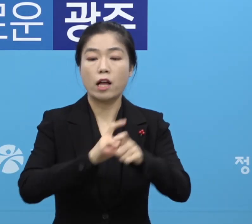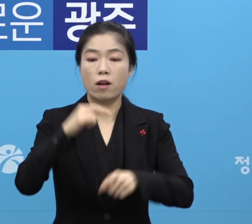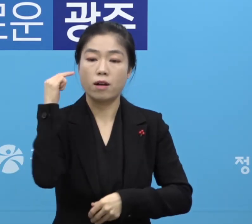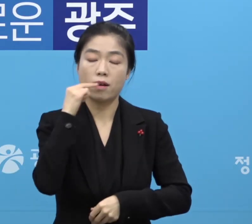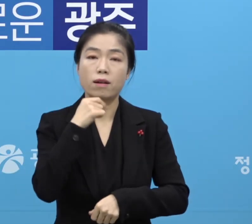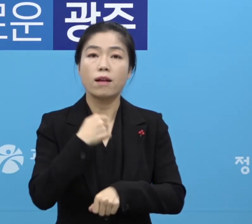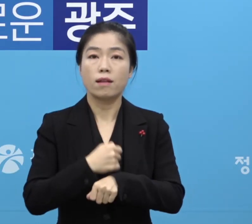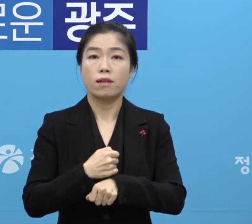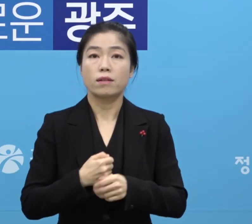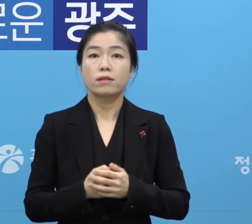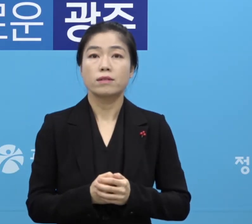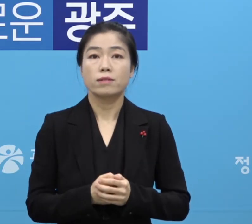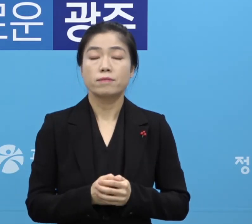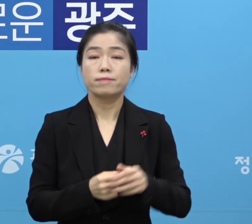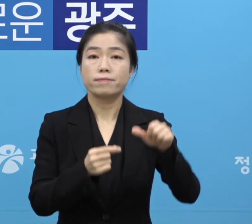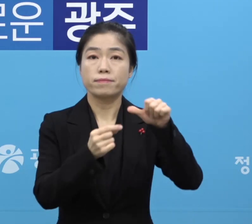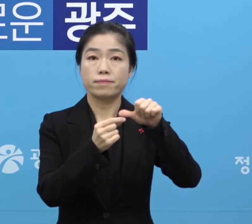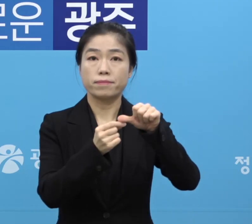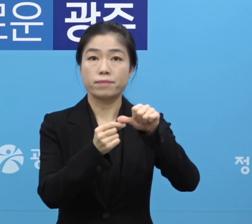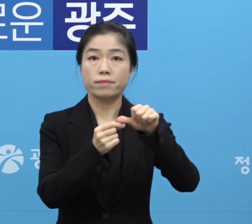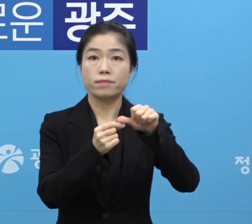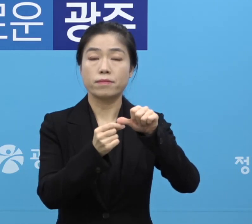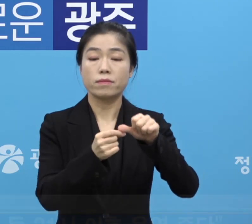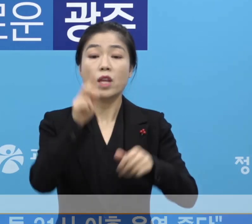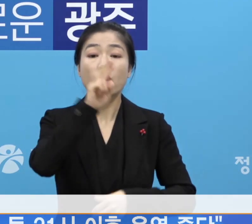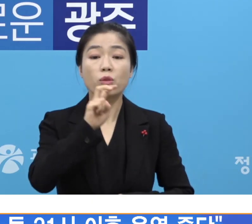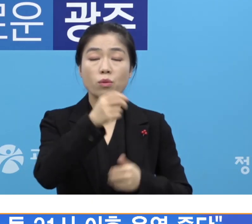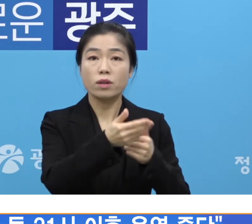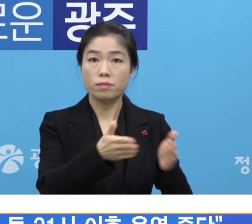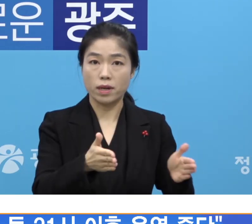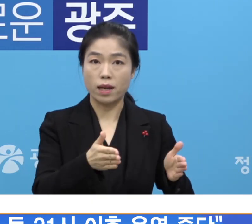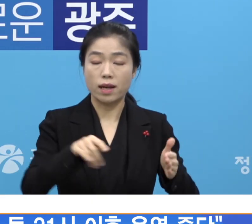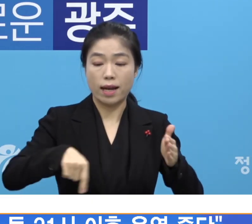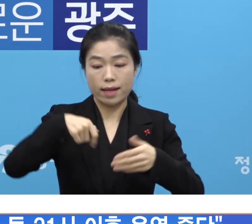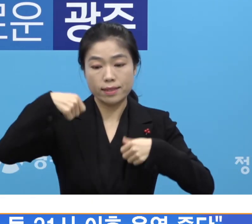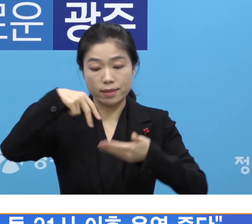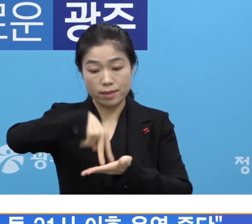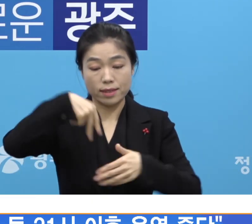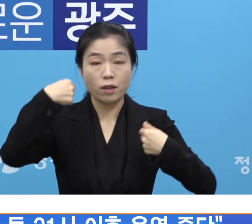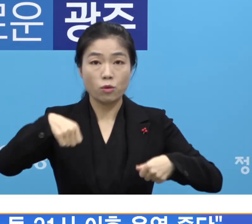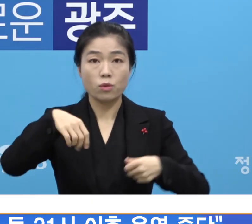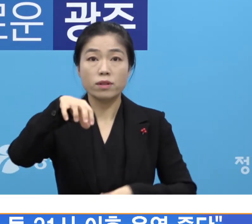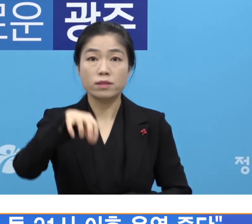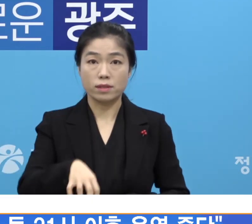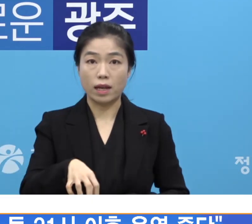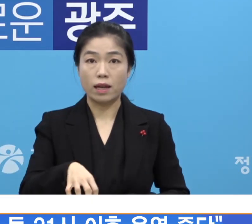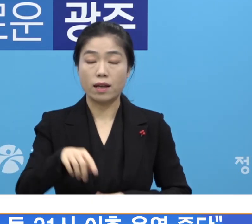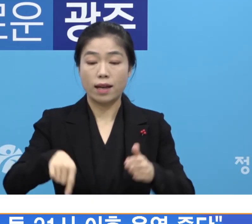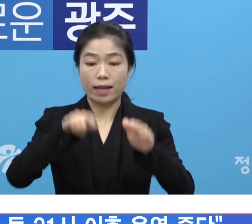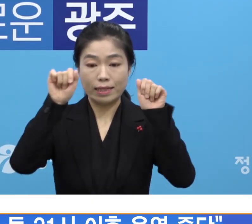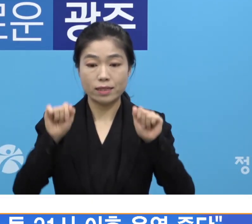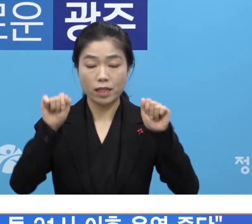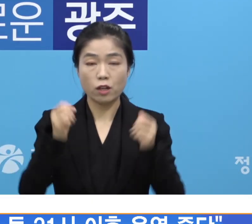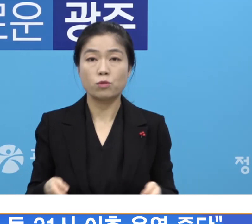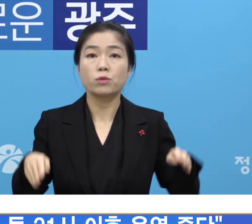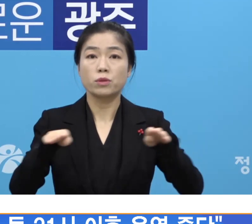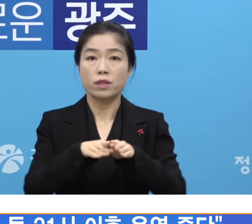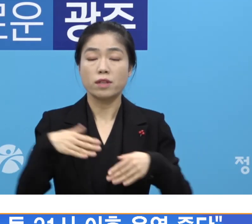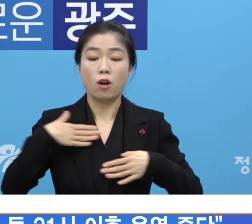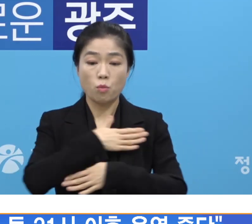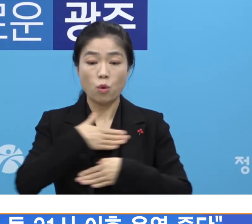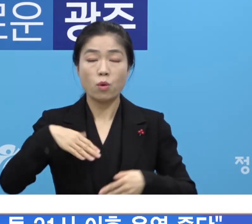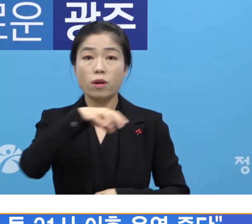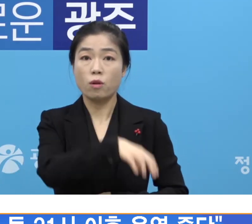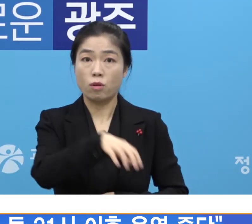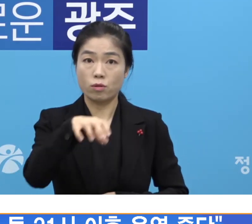강화합니다. 다섯째, 노래 연습장, 실내 스탠딩 공연장, 실내 체육시설,